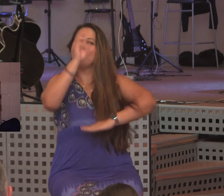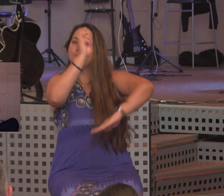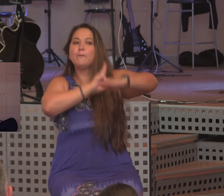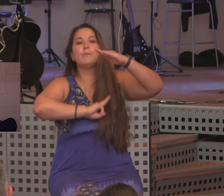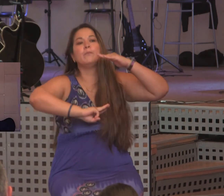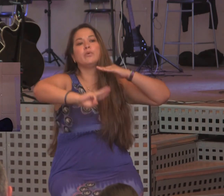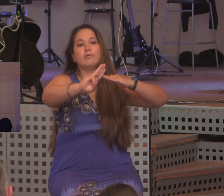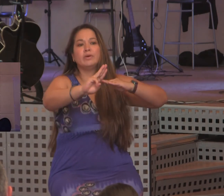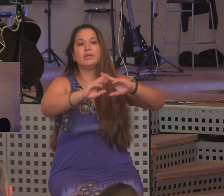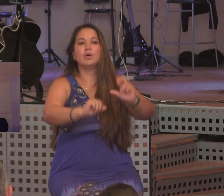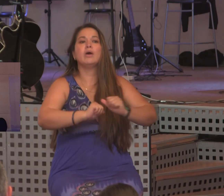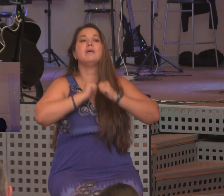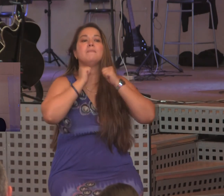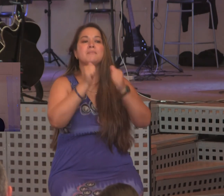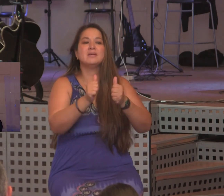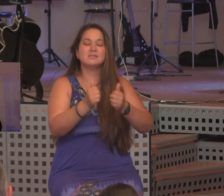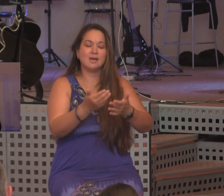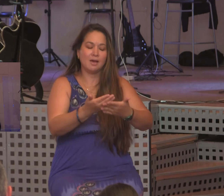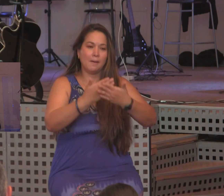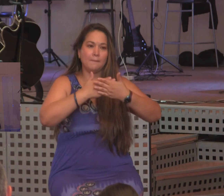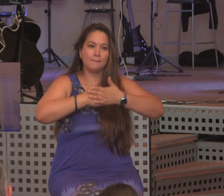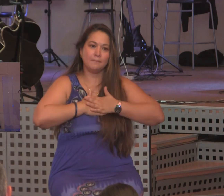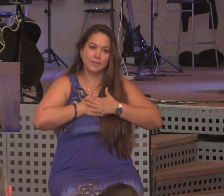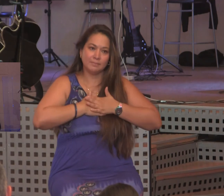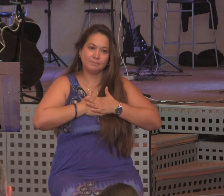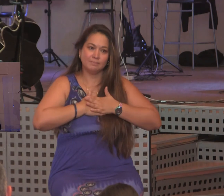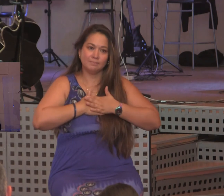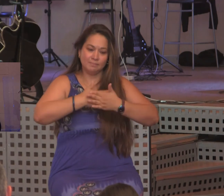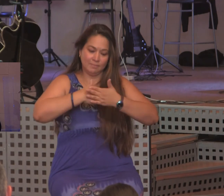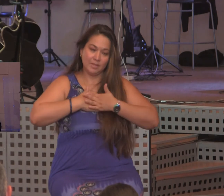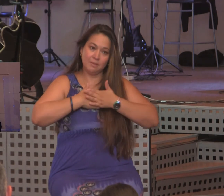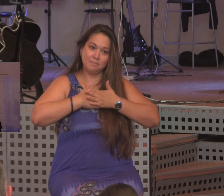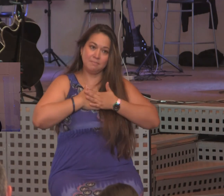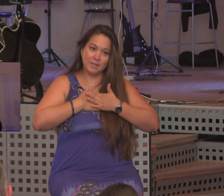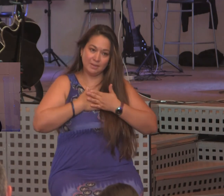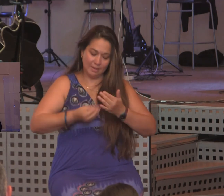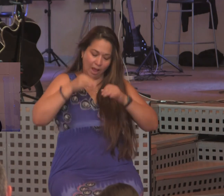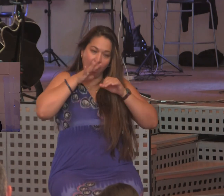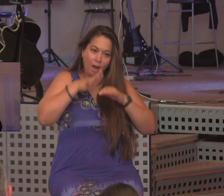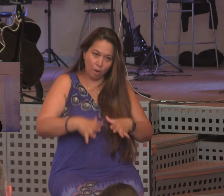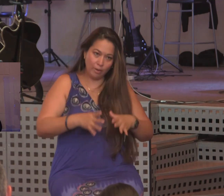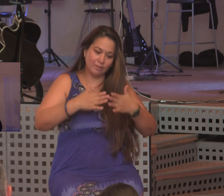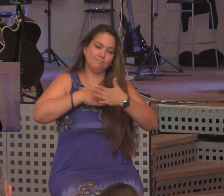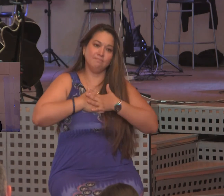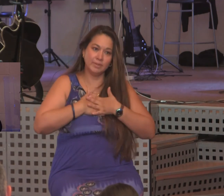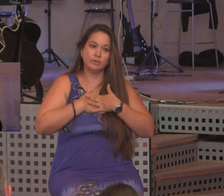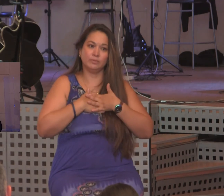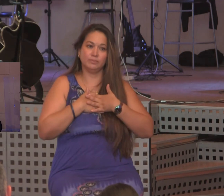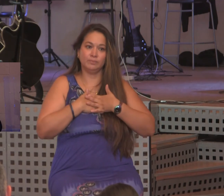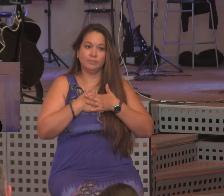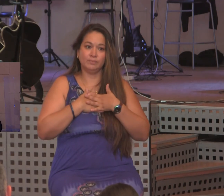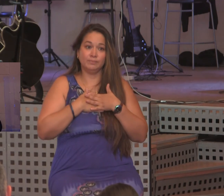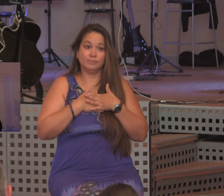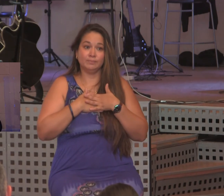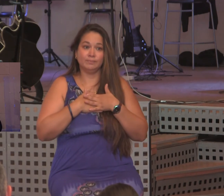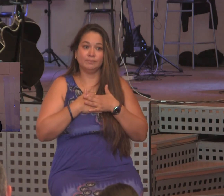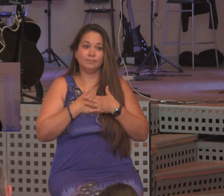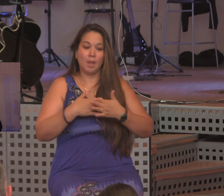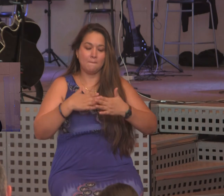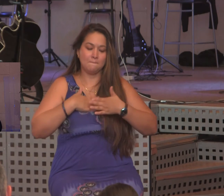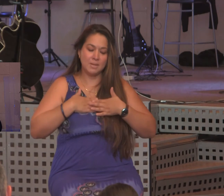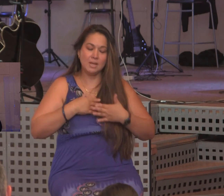comienza conmigo, no con el futuro, ni mío ni de nadie. Comienza con